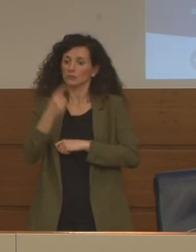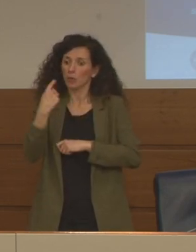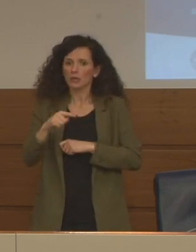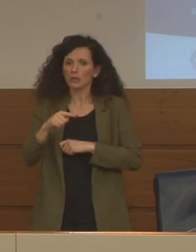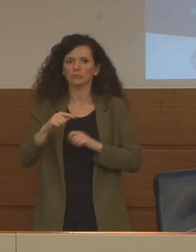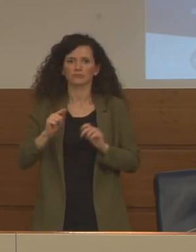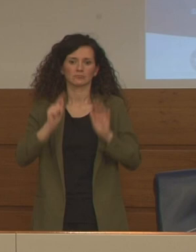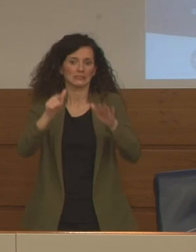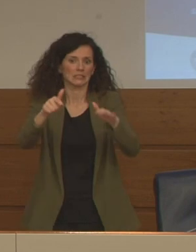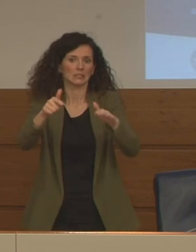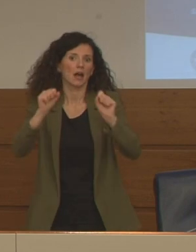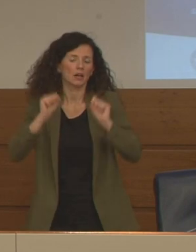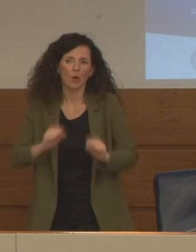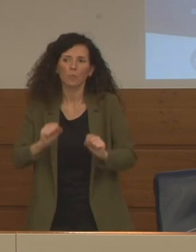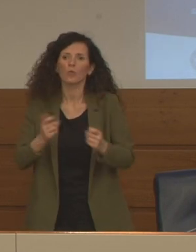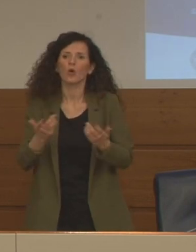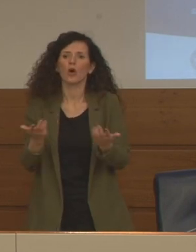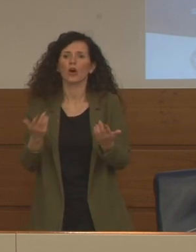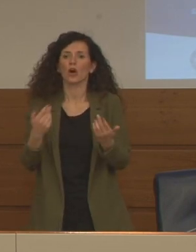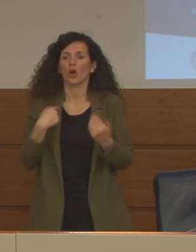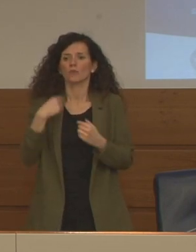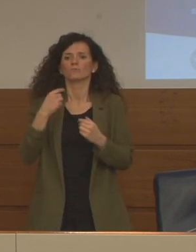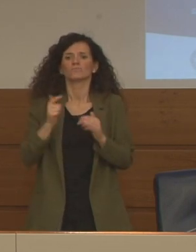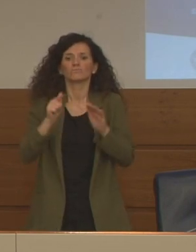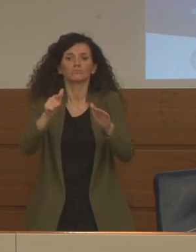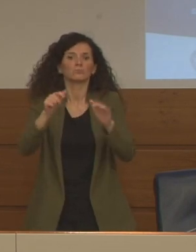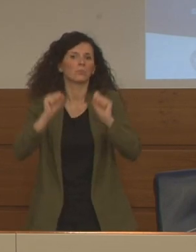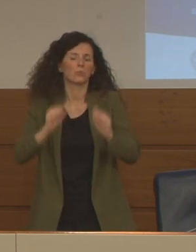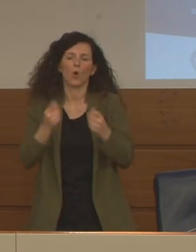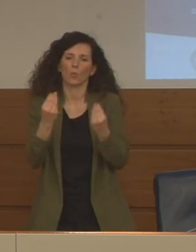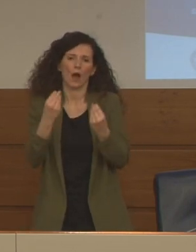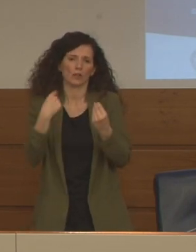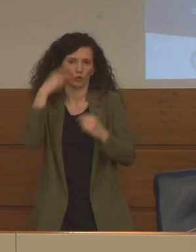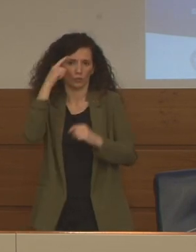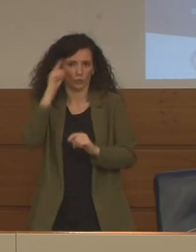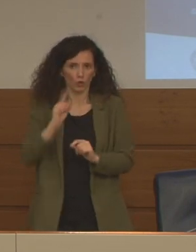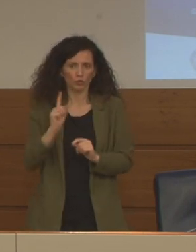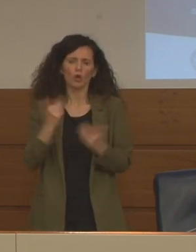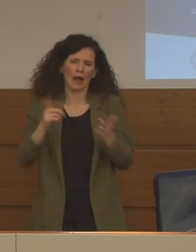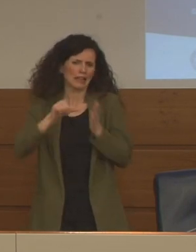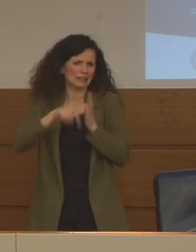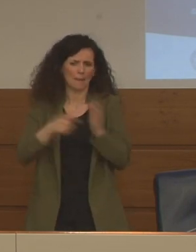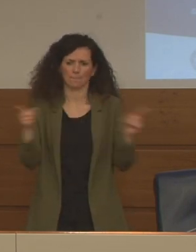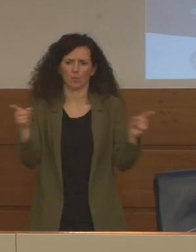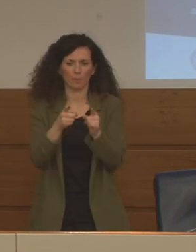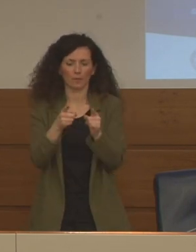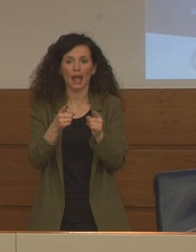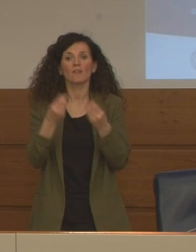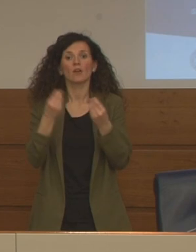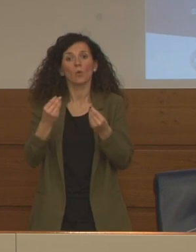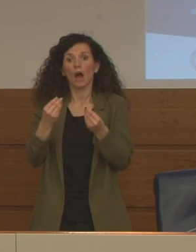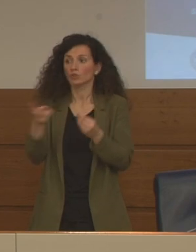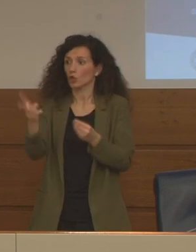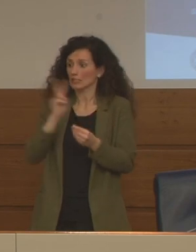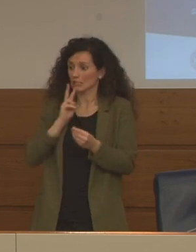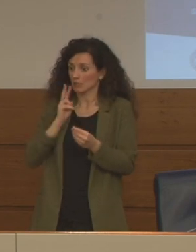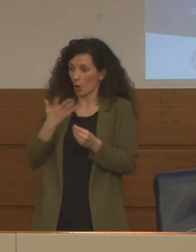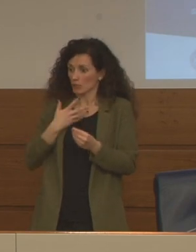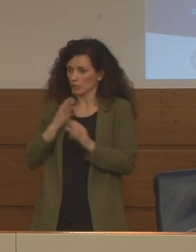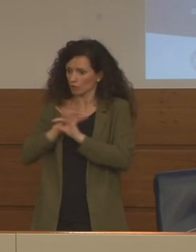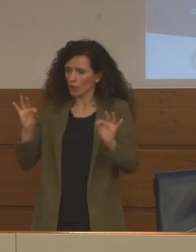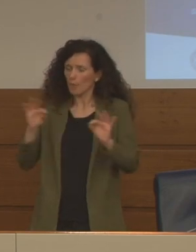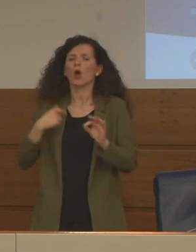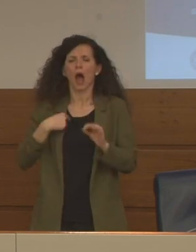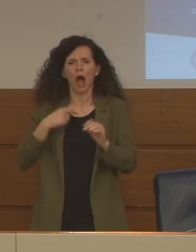quantificare cosa vuol dire quasi prossimamente ma non in tempi remoti quando avremo questo questo diventa un'opzione interessante